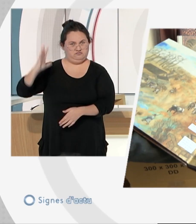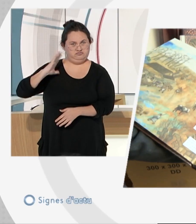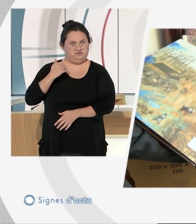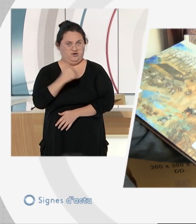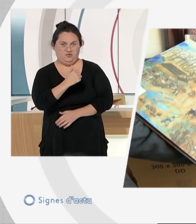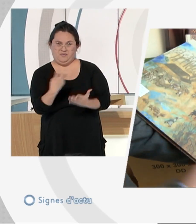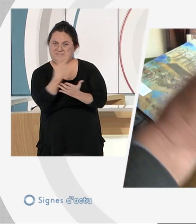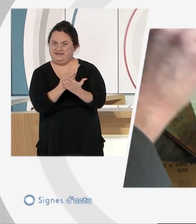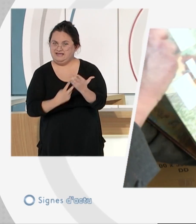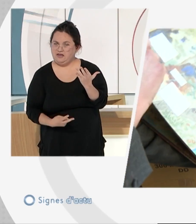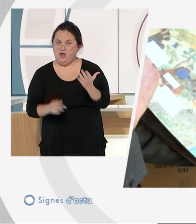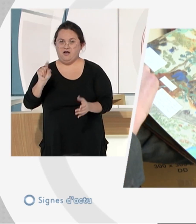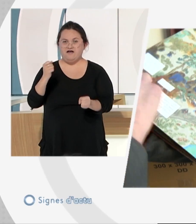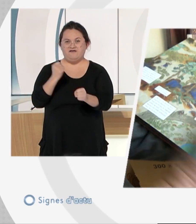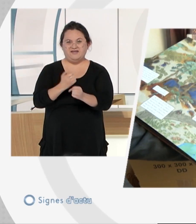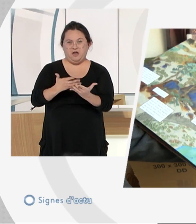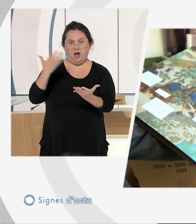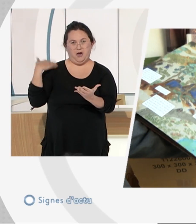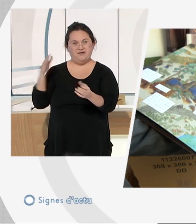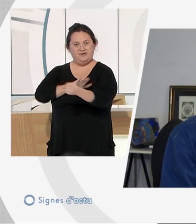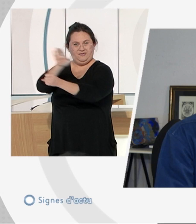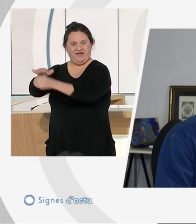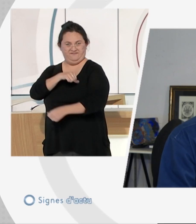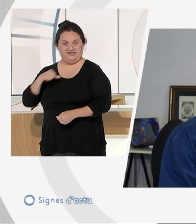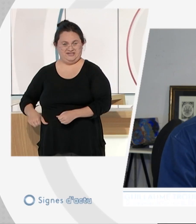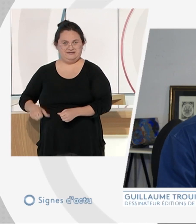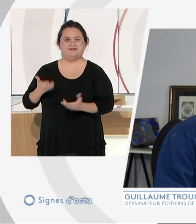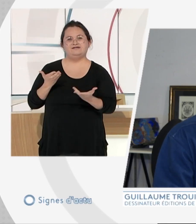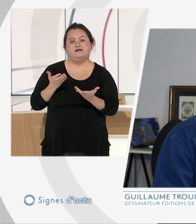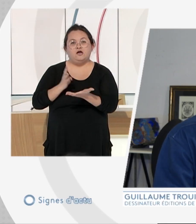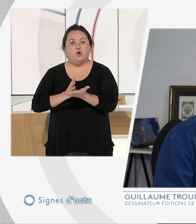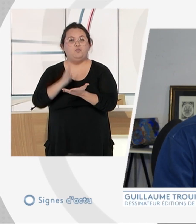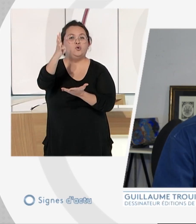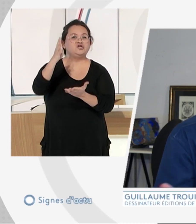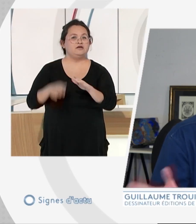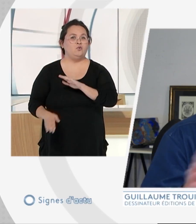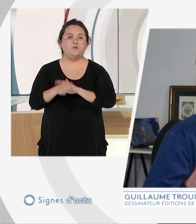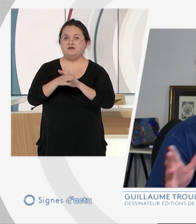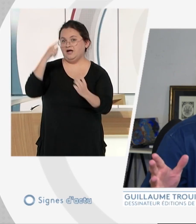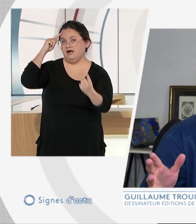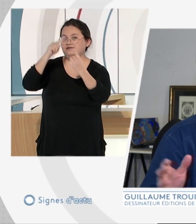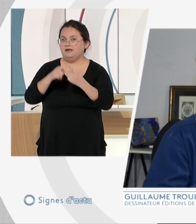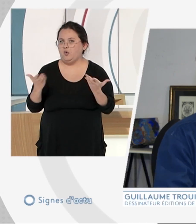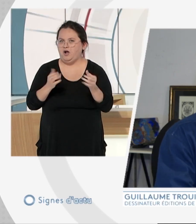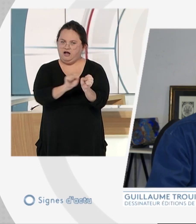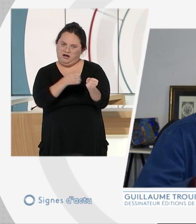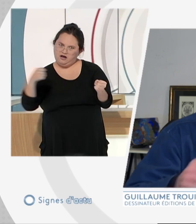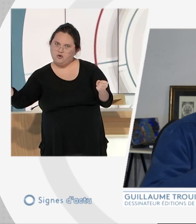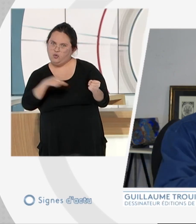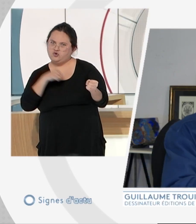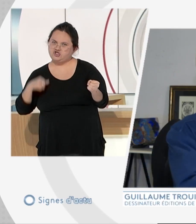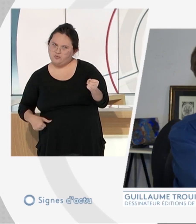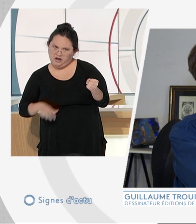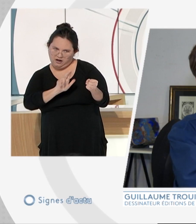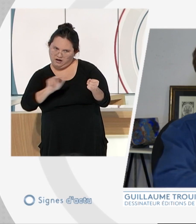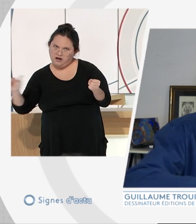Trouillard depuis un voyage en Chine il y a déjà 20 ans. Alors le projet était à la base de rendre hommage aux rouleaux chinois,